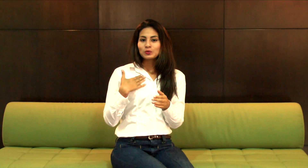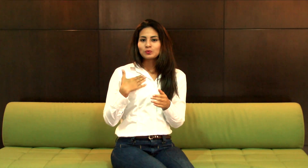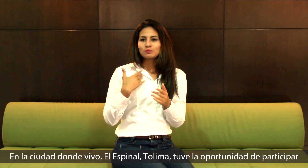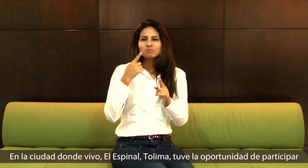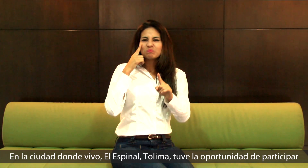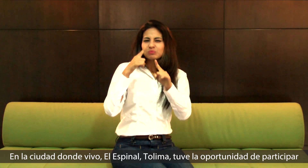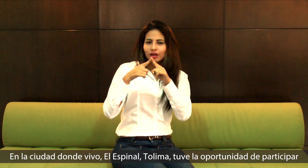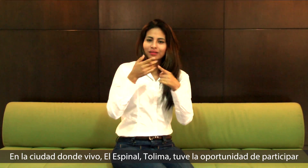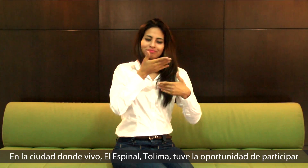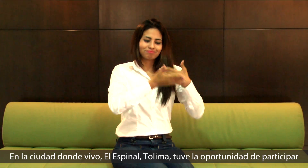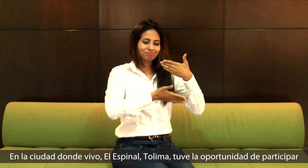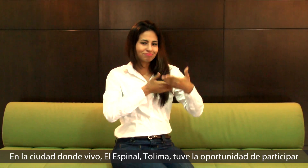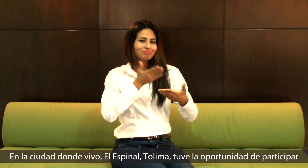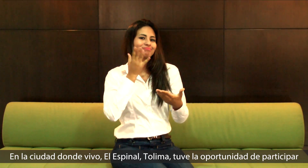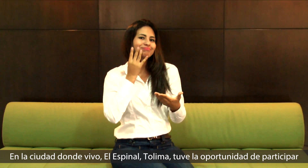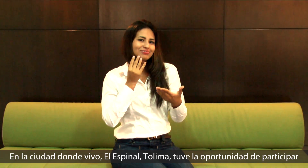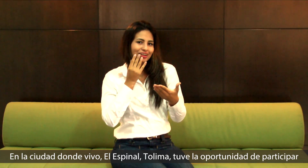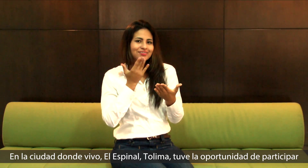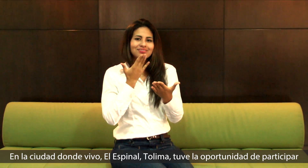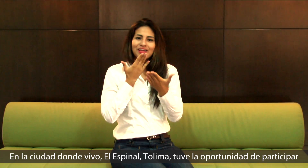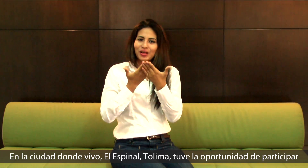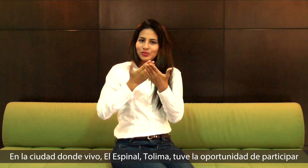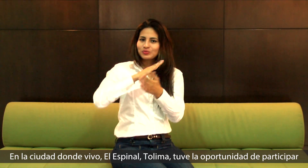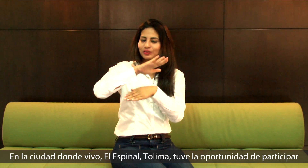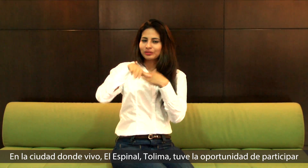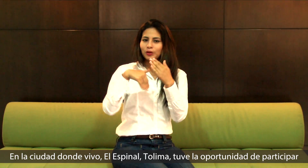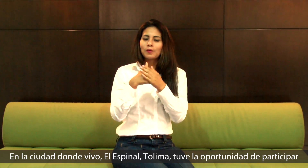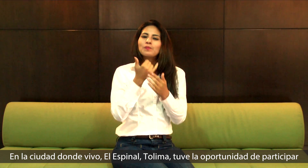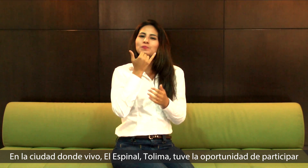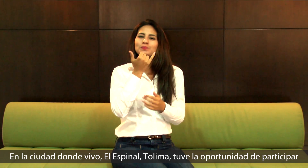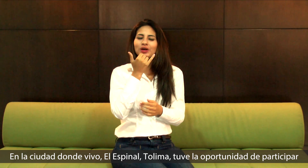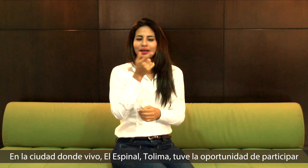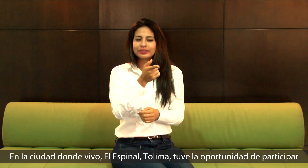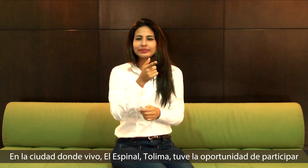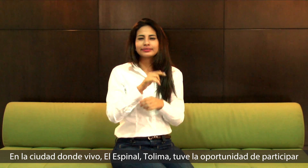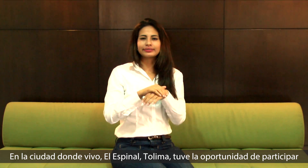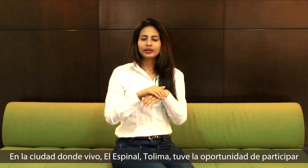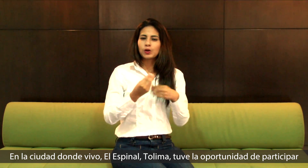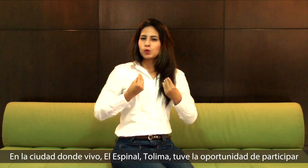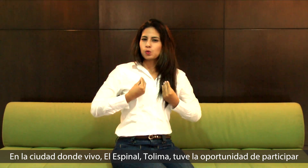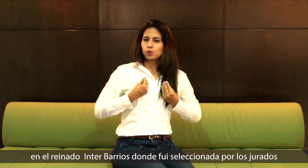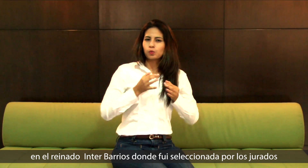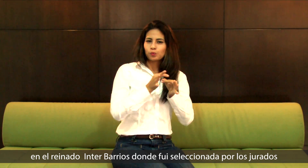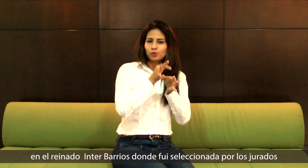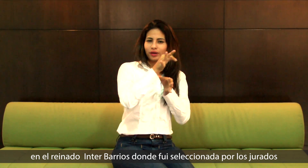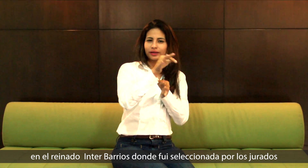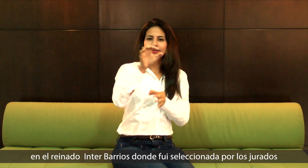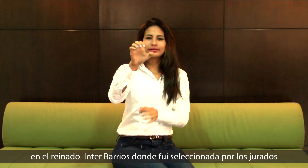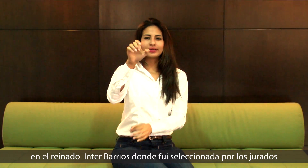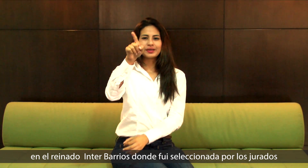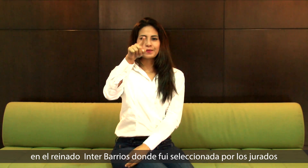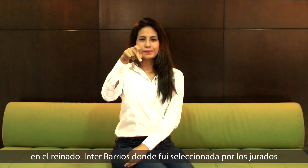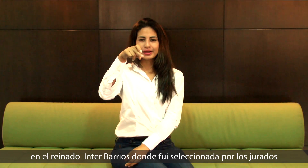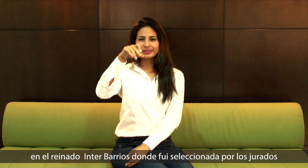En la ciudad donde vivo, en Espinal, Tolima, tuve la oportunidad de participar en el reinado Interbarrios,